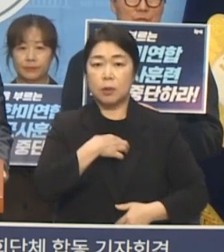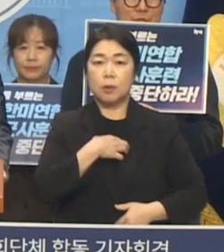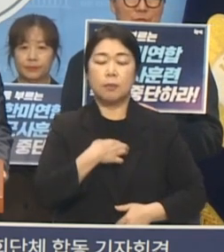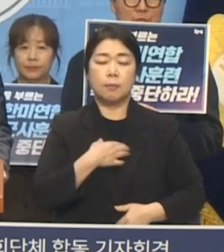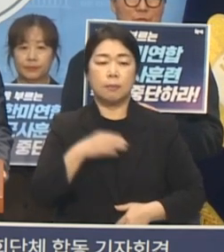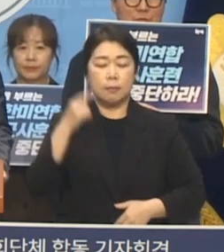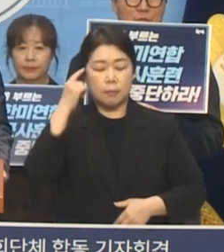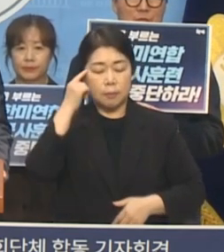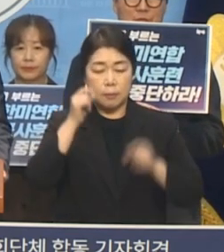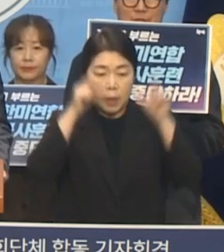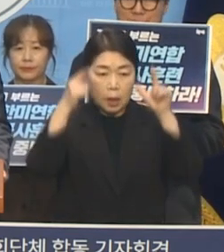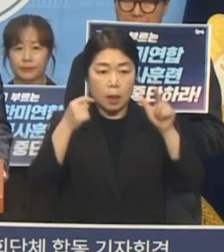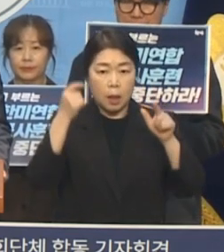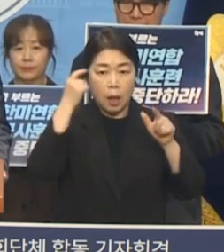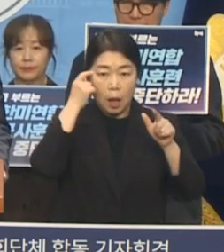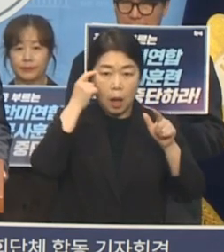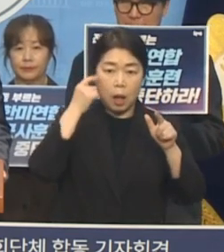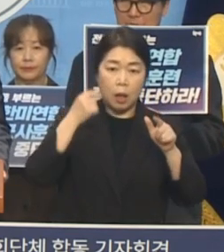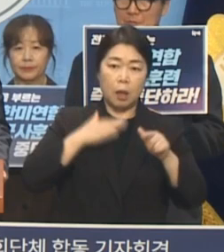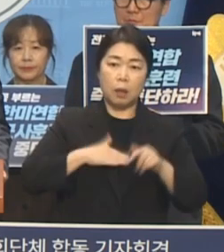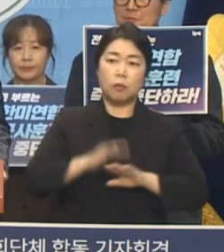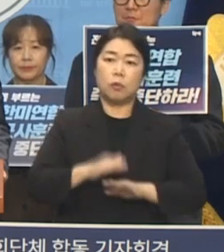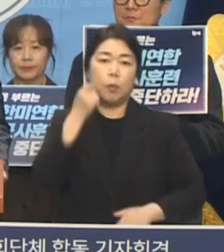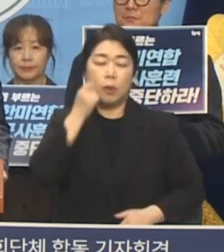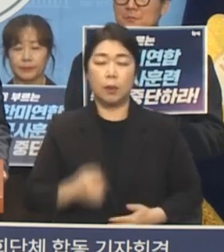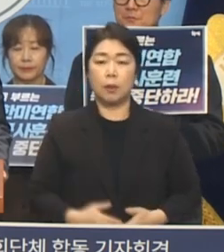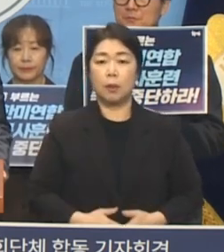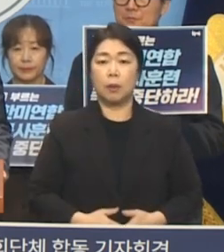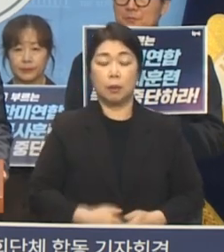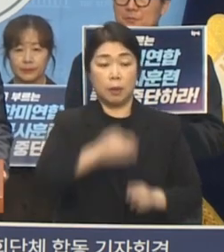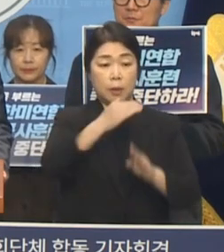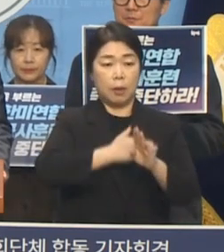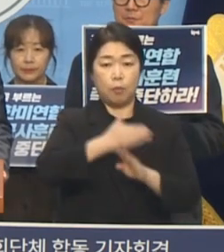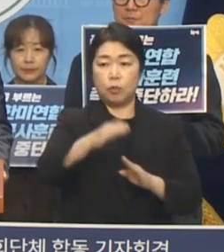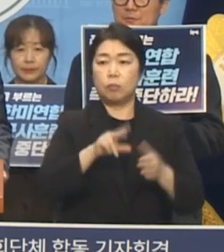제대로 인식하지 못하고 있다는 뜻입니다. 남북의 문제가 아닙니다.